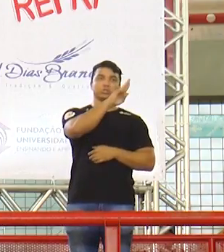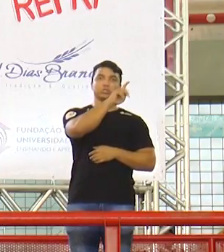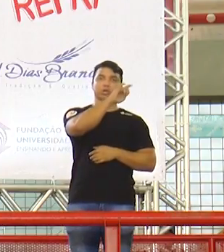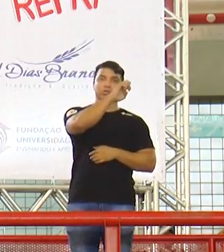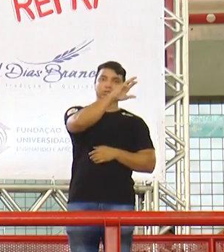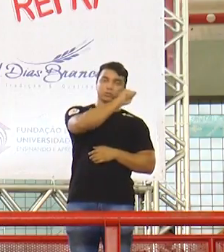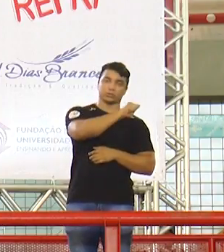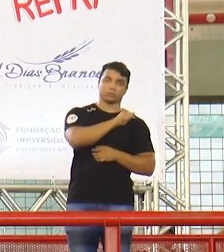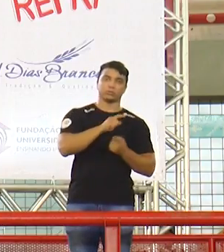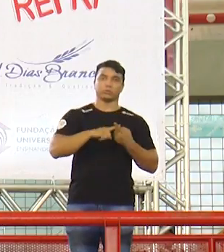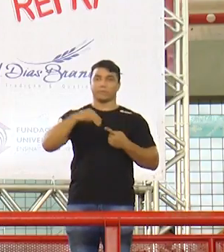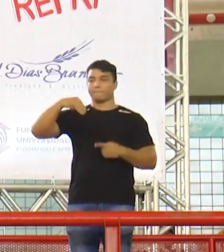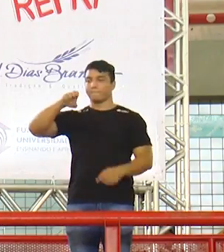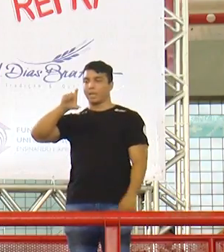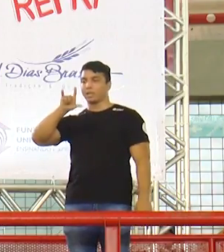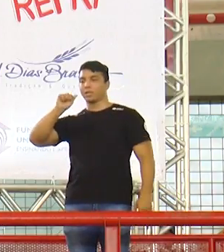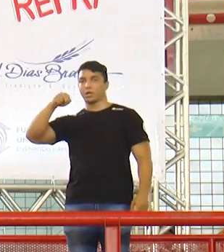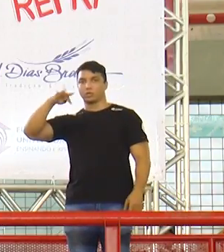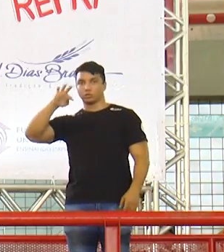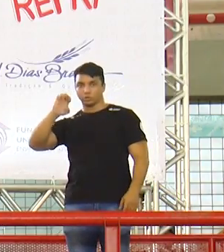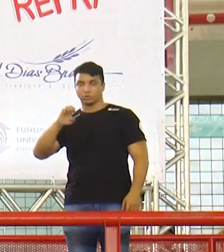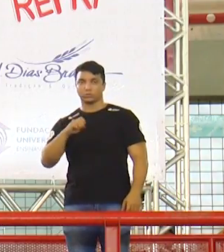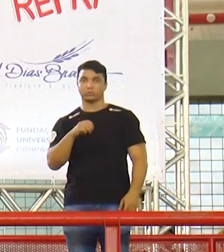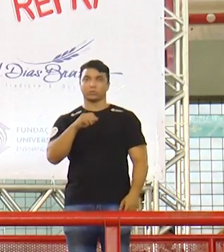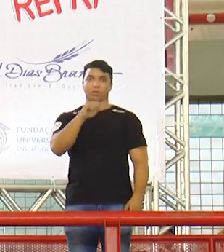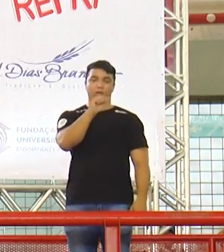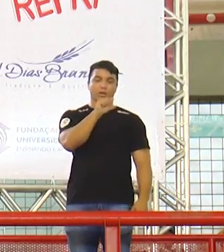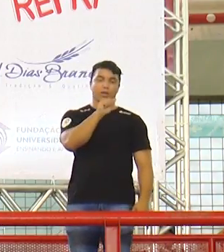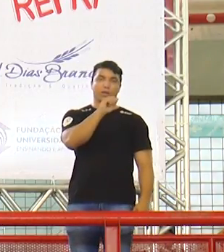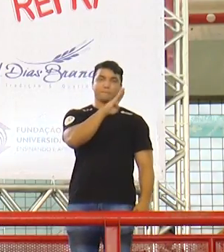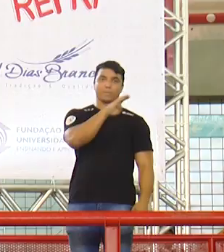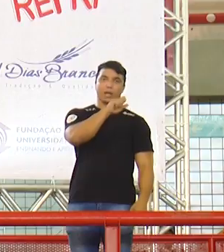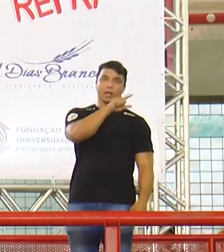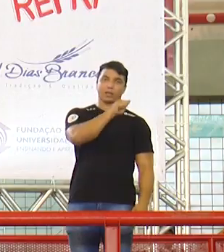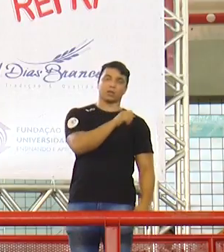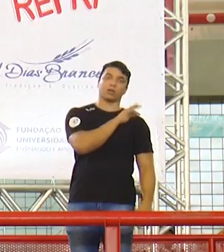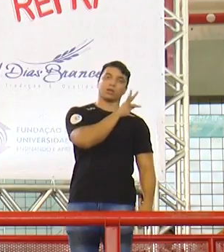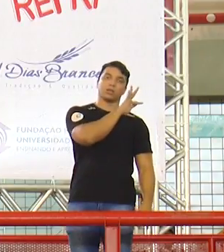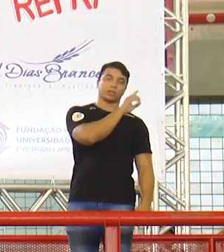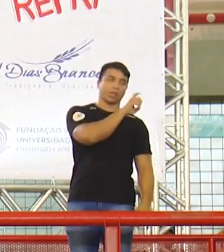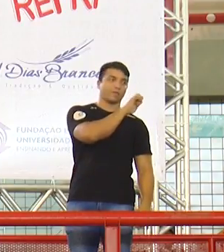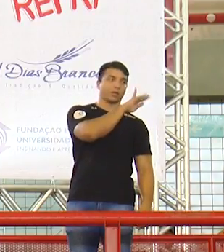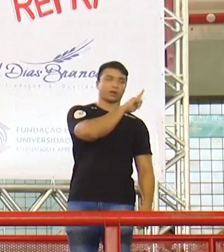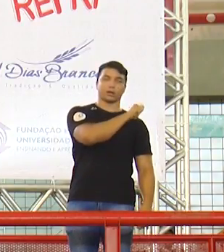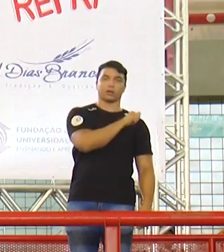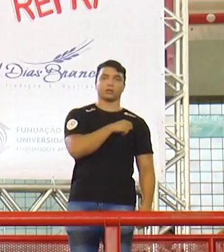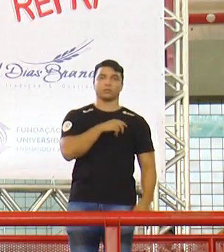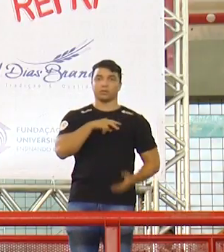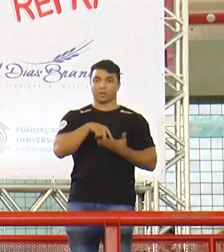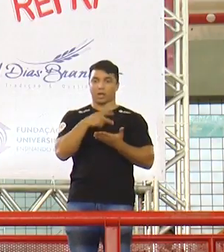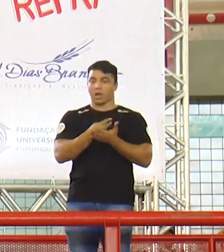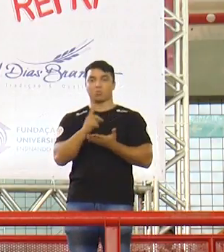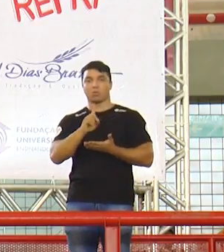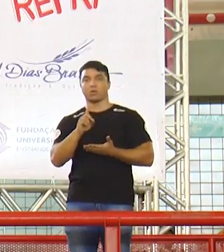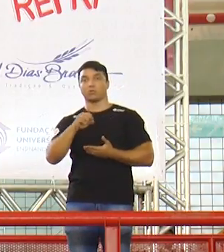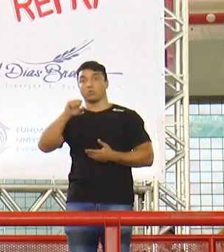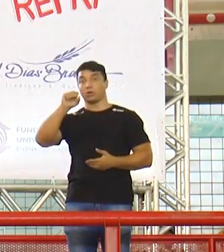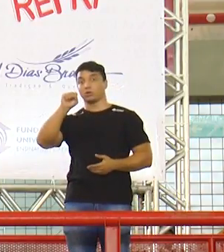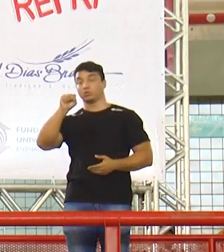diligência, meliante, a bala foi deflagrada, não caiu, foi ao